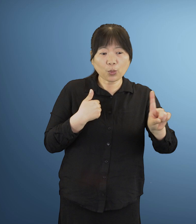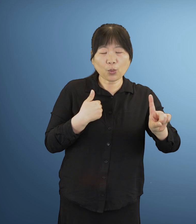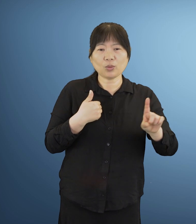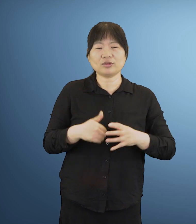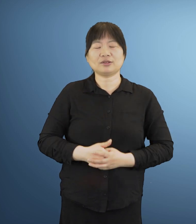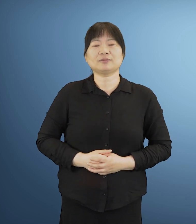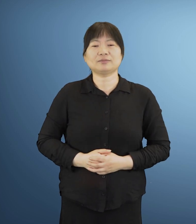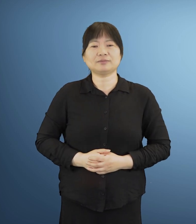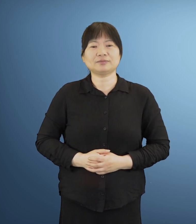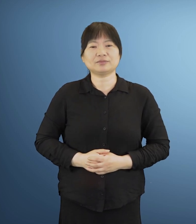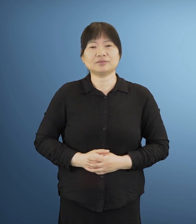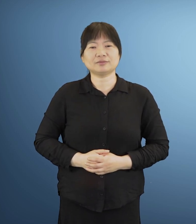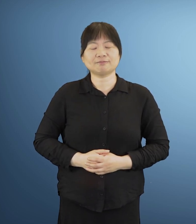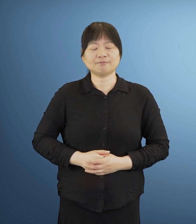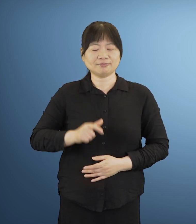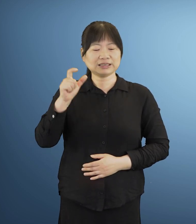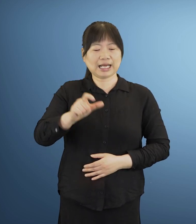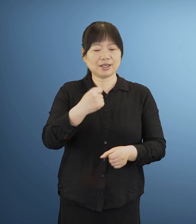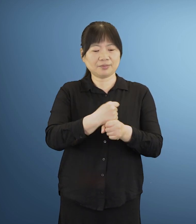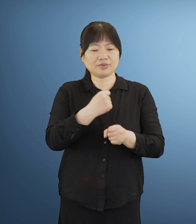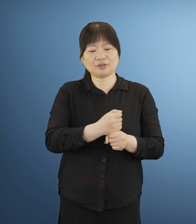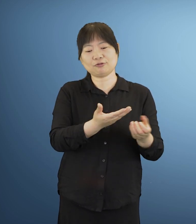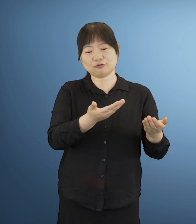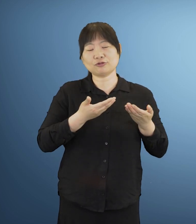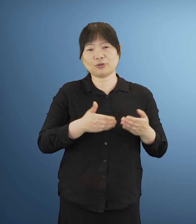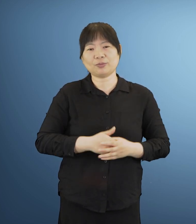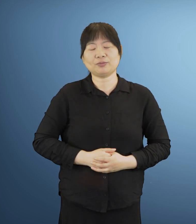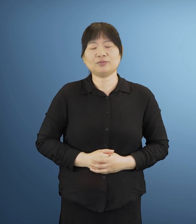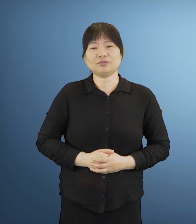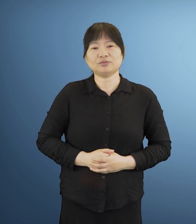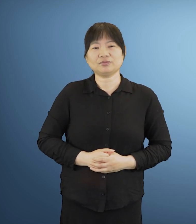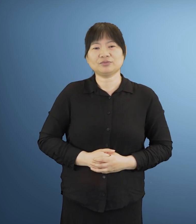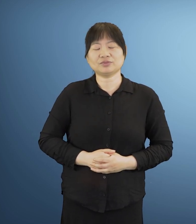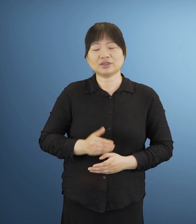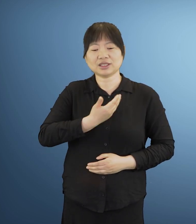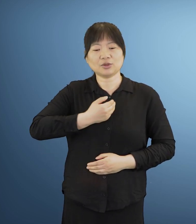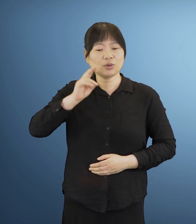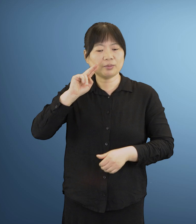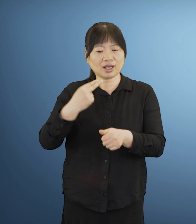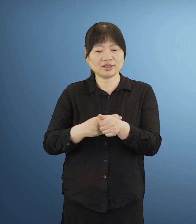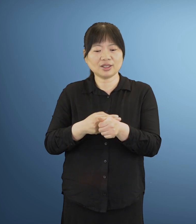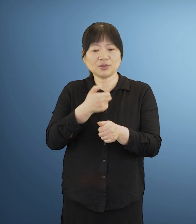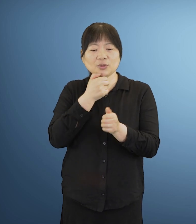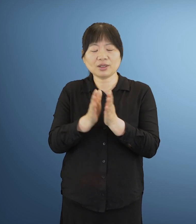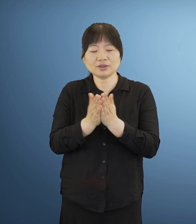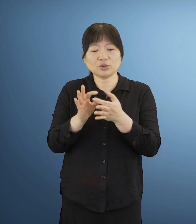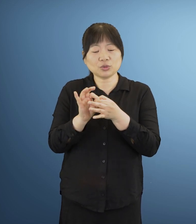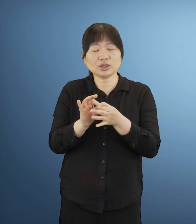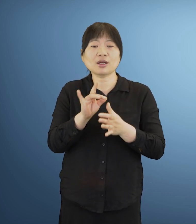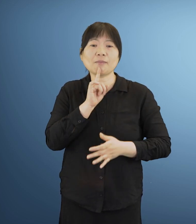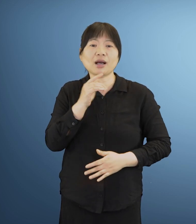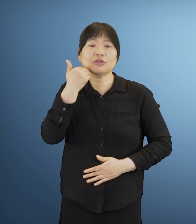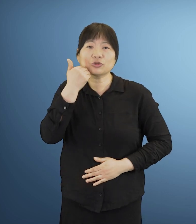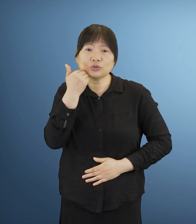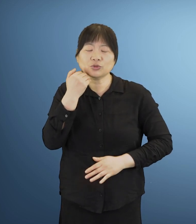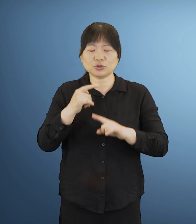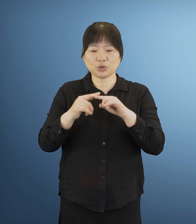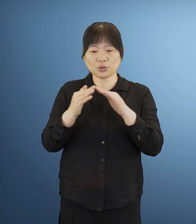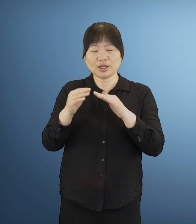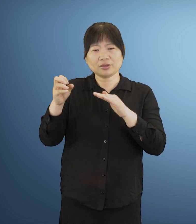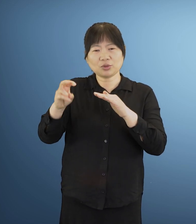하실? 경고하게 하실. 이 얘기를 지금 사도 바울이 로마서를 통해서 누구에게 하고 있어요?